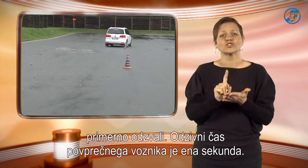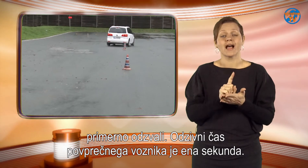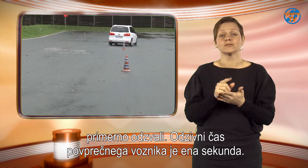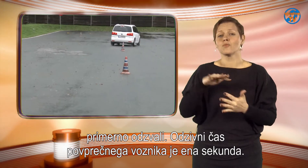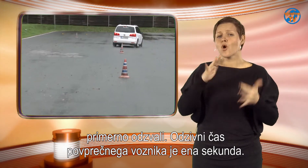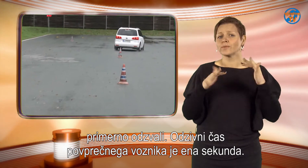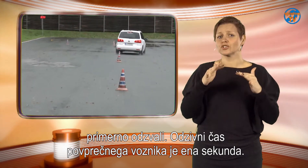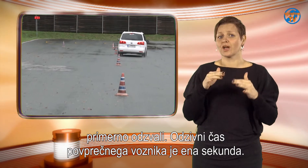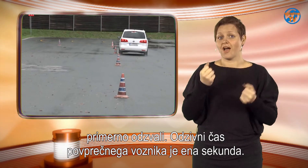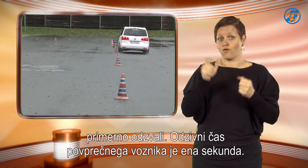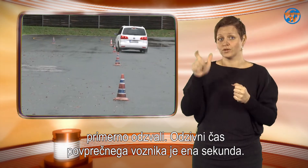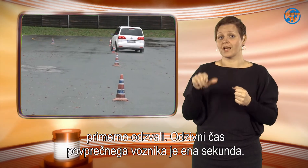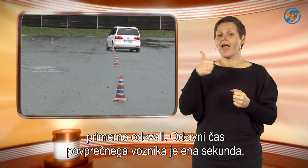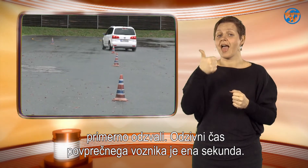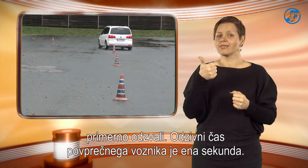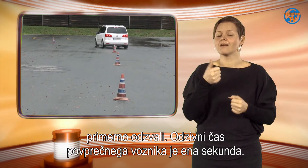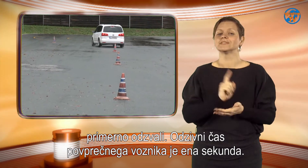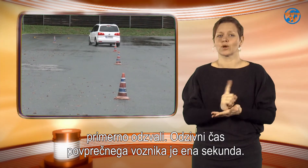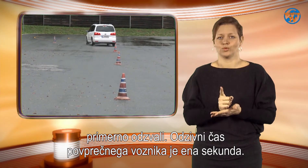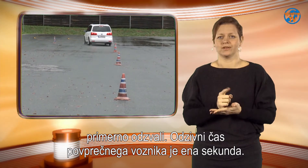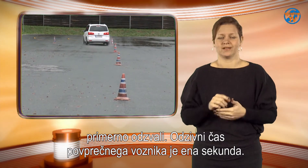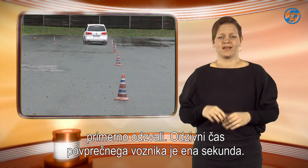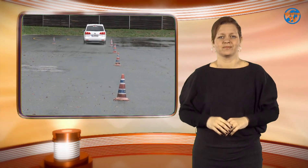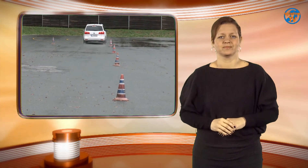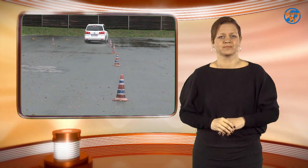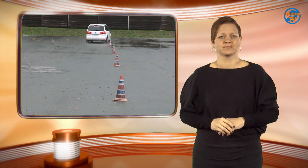Odzivni čas povprečnega voznika je 1 sekunda.